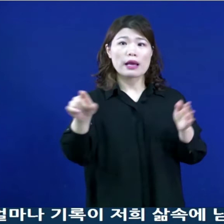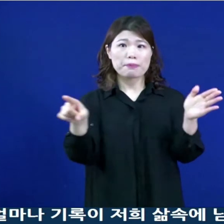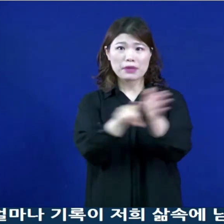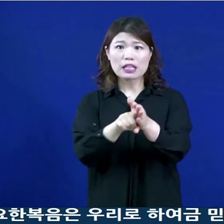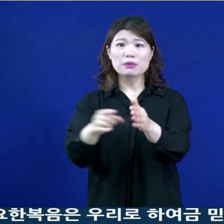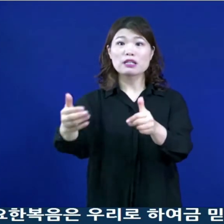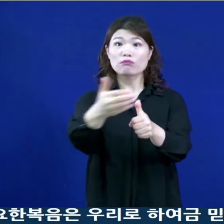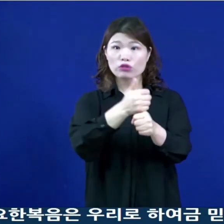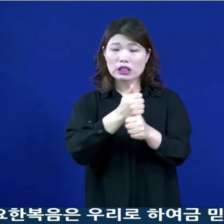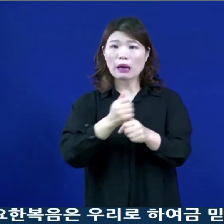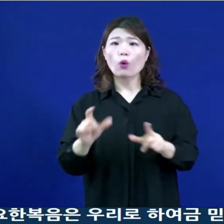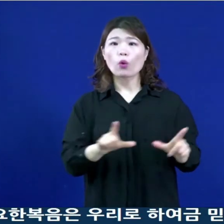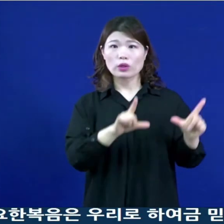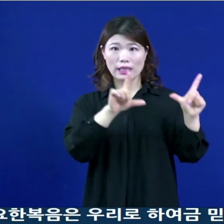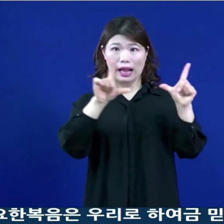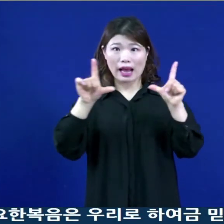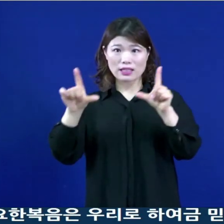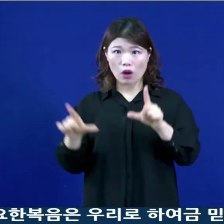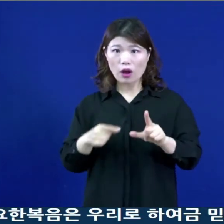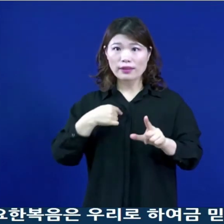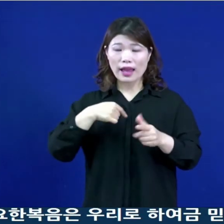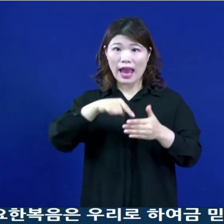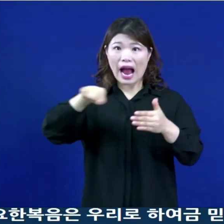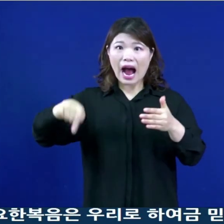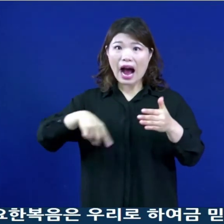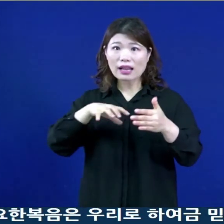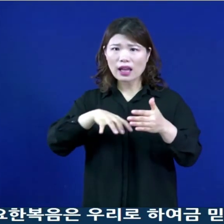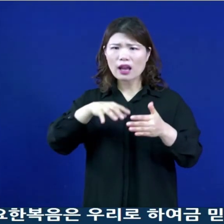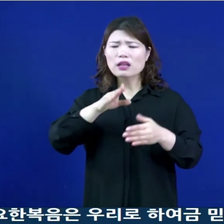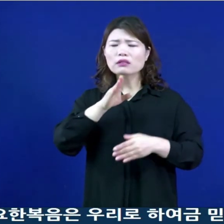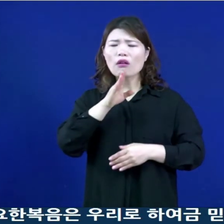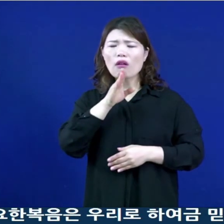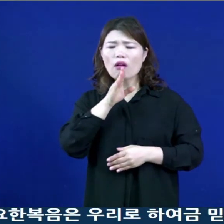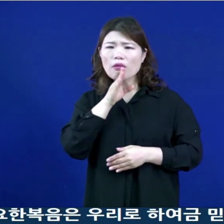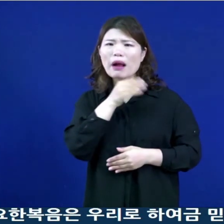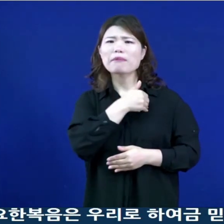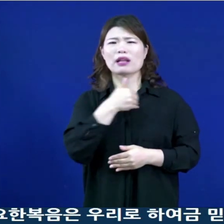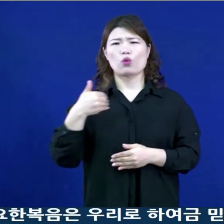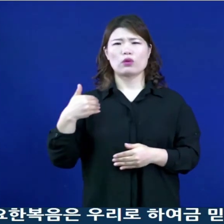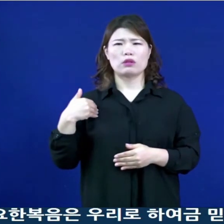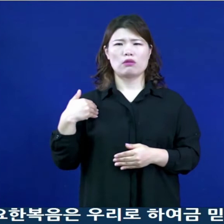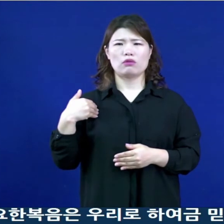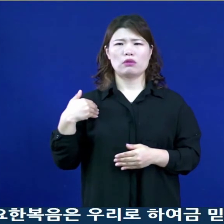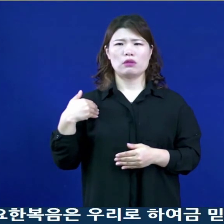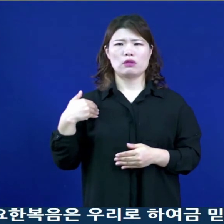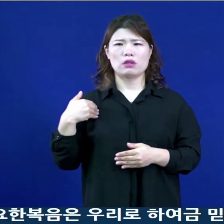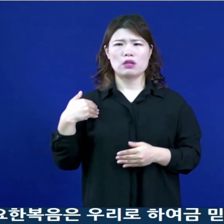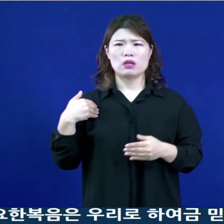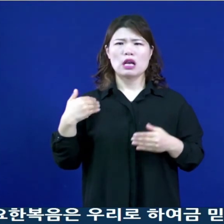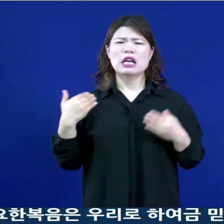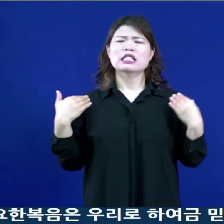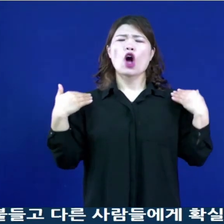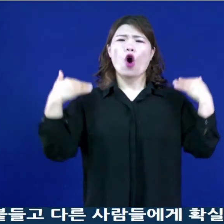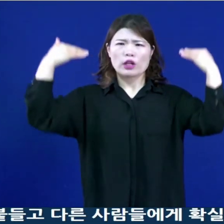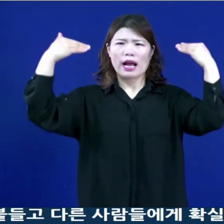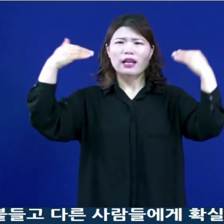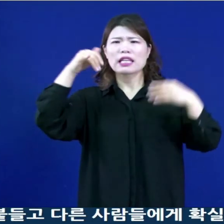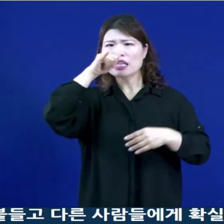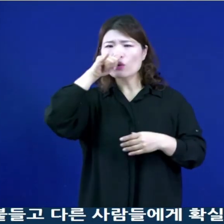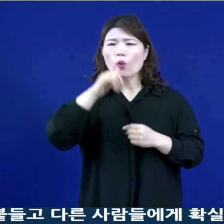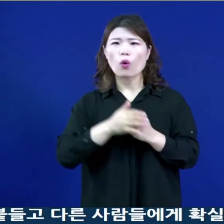붙들고 살아서 내 안에 정말 만족스러운 성장이 있고, 그리고 꼭